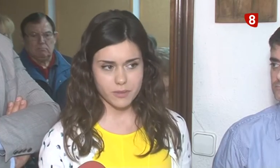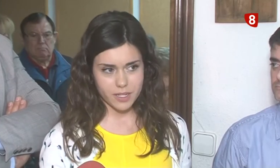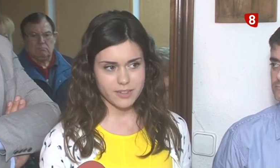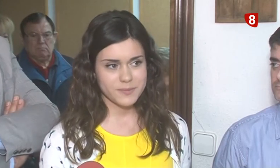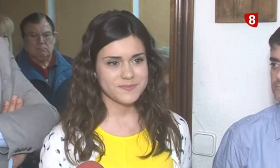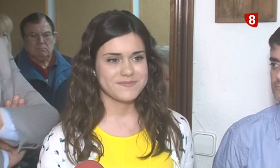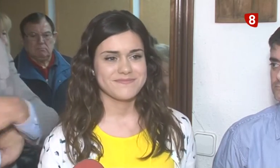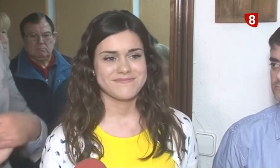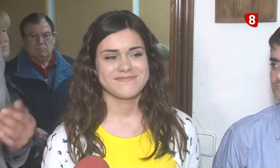familia.